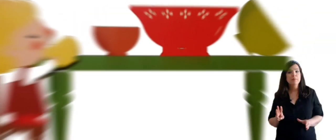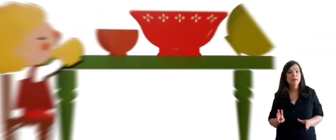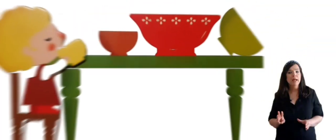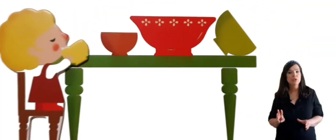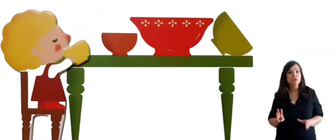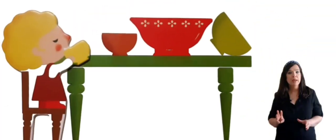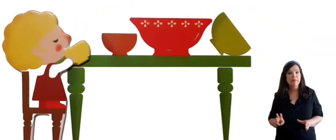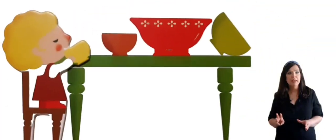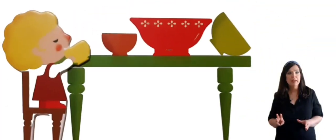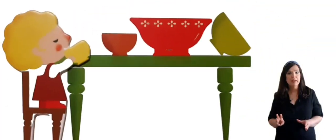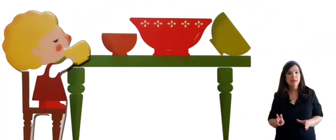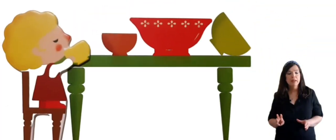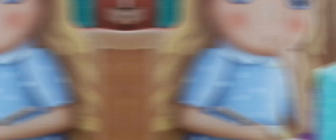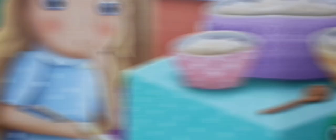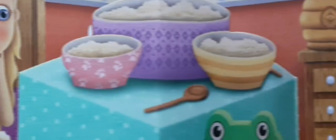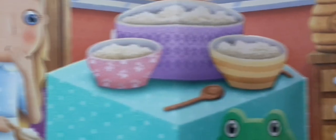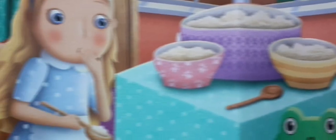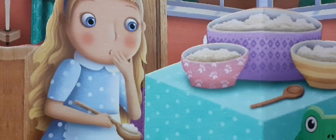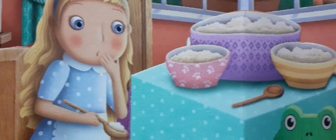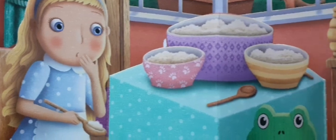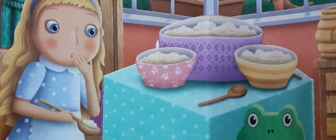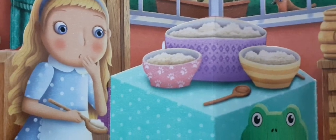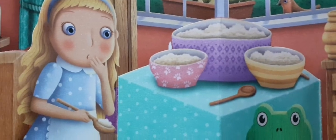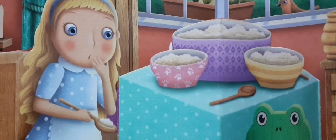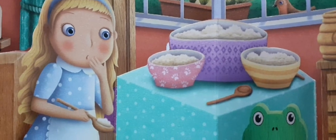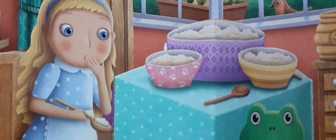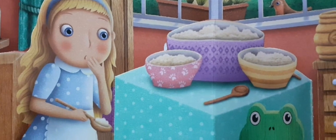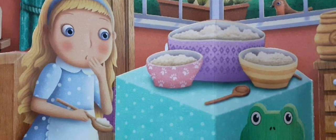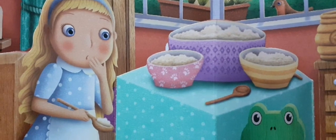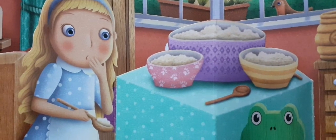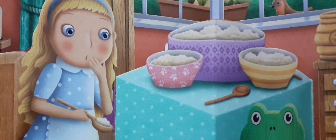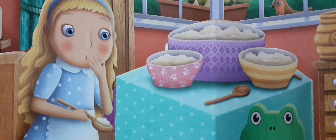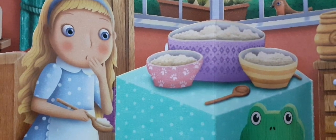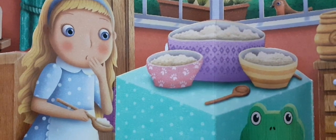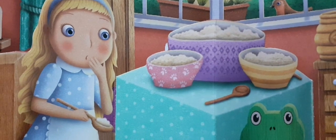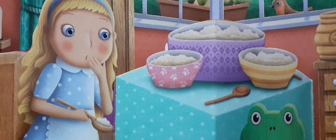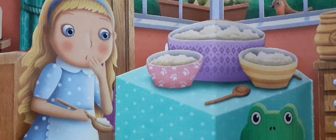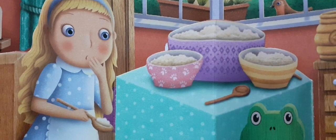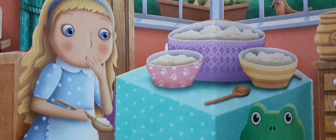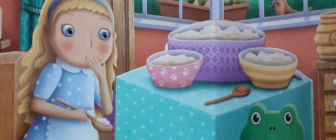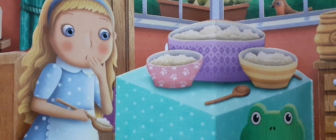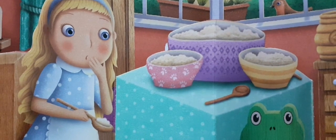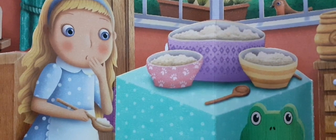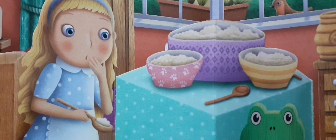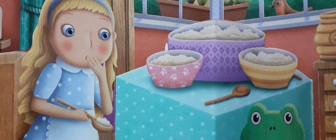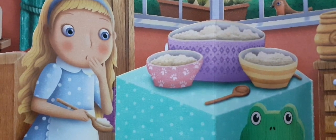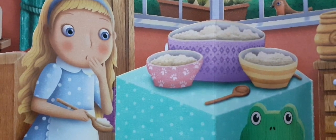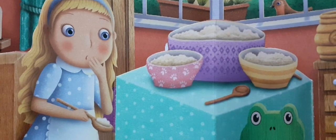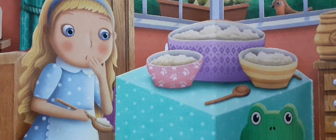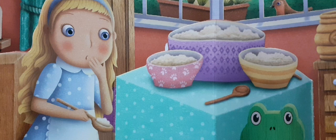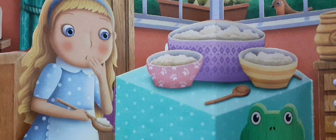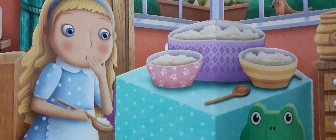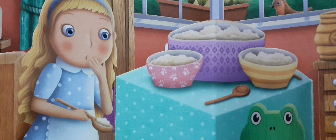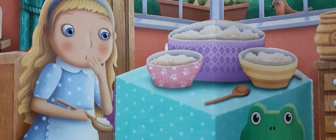tres platos de avena. El primero estaba grande. Lo probó rápidamente, pero no le gustó